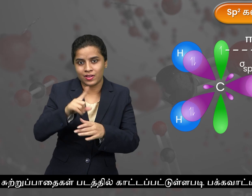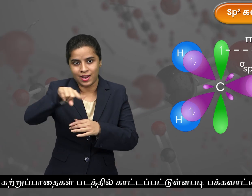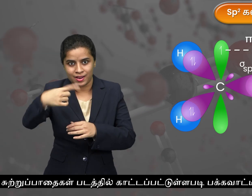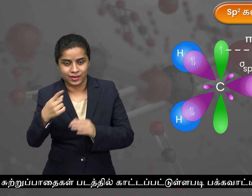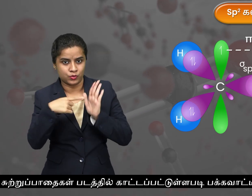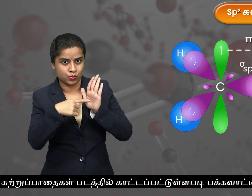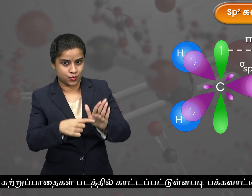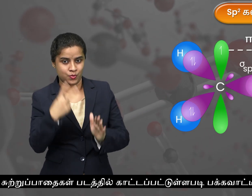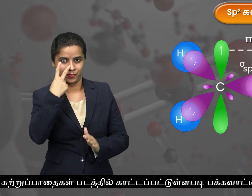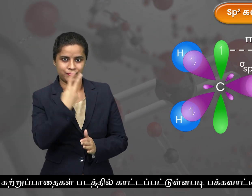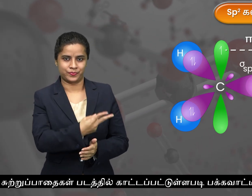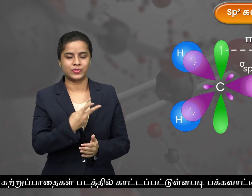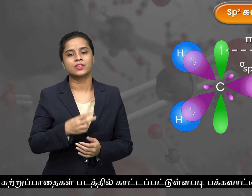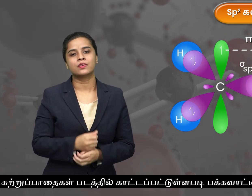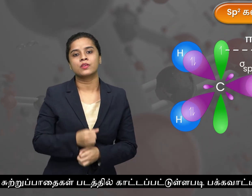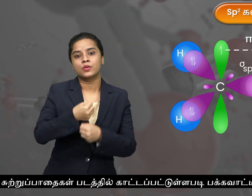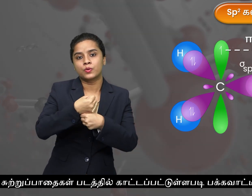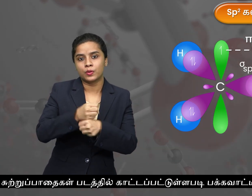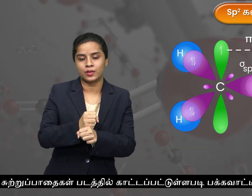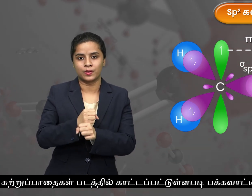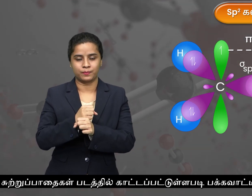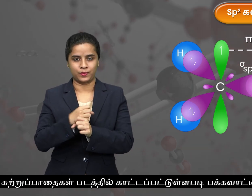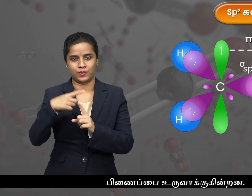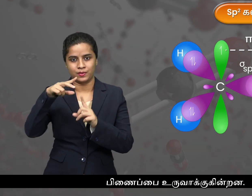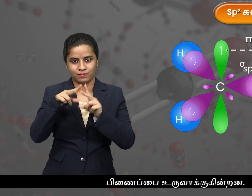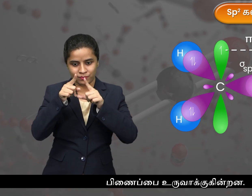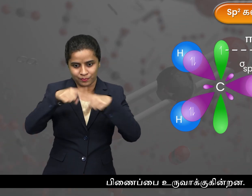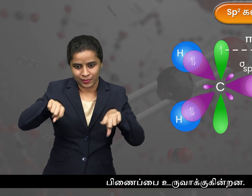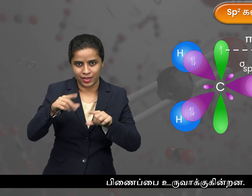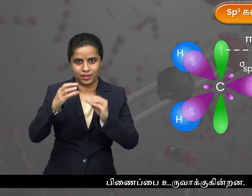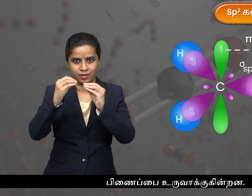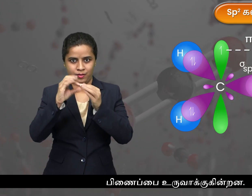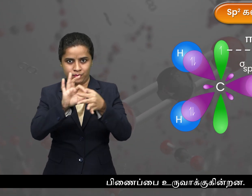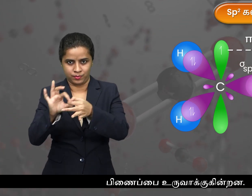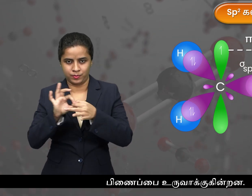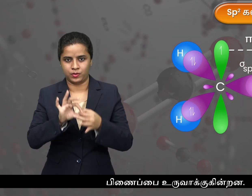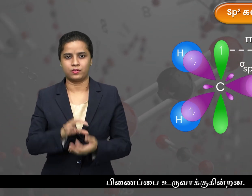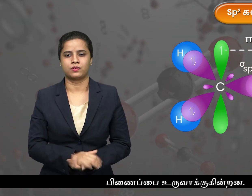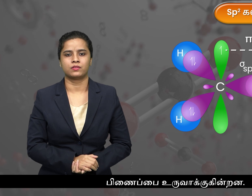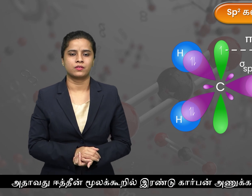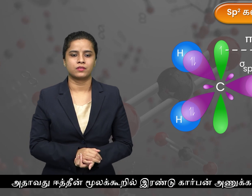காட்டப்பட்டுள்ளபடி பக்கவாட்டால் ஒன்றுடன் ஒன்று பை பிணைப்பை உருவாக்குகின்றன.